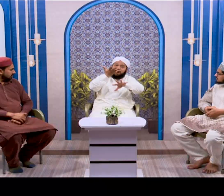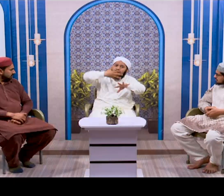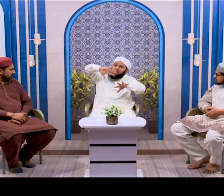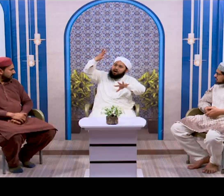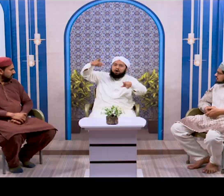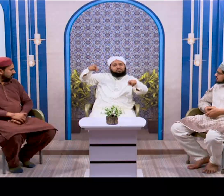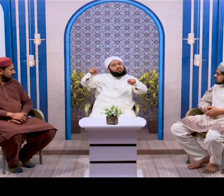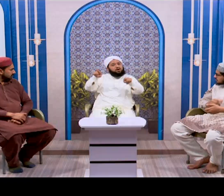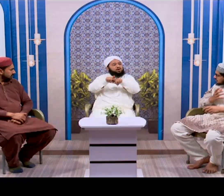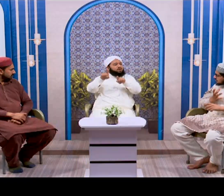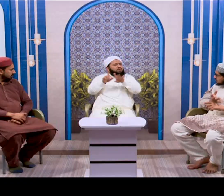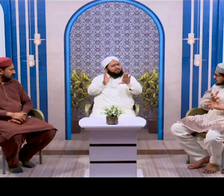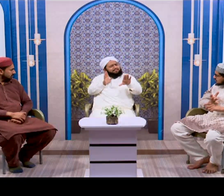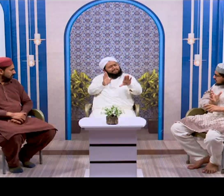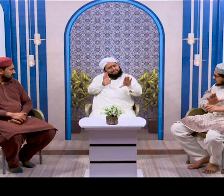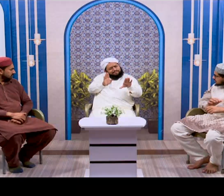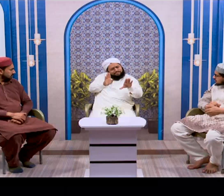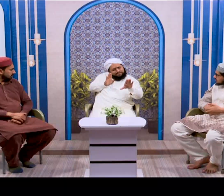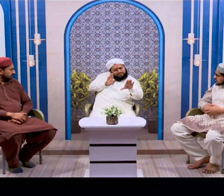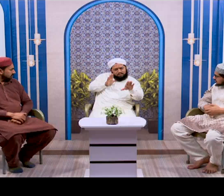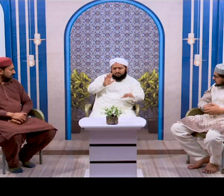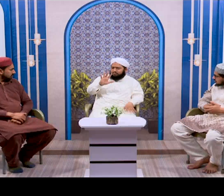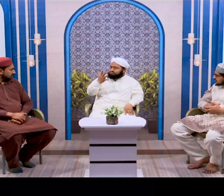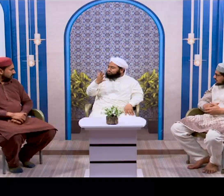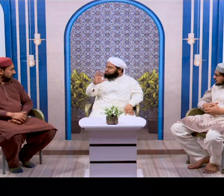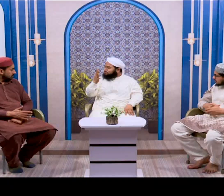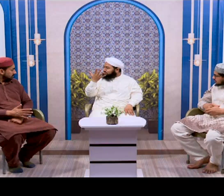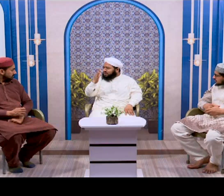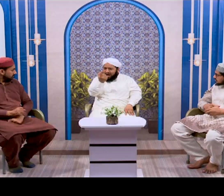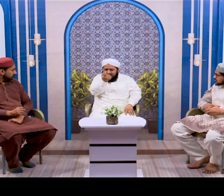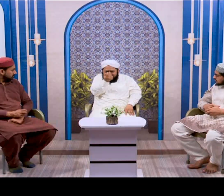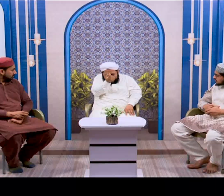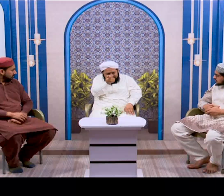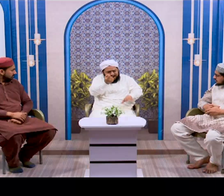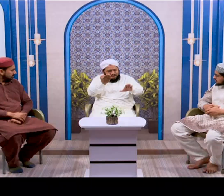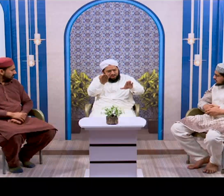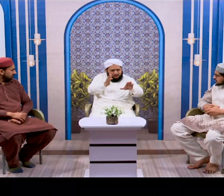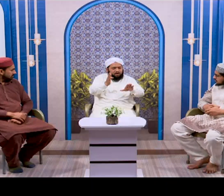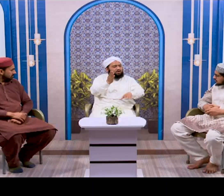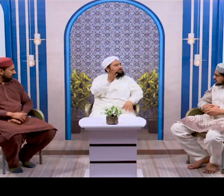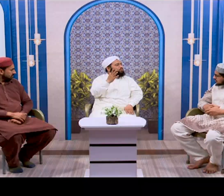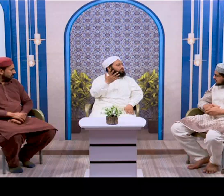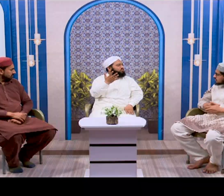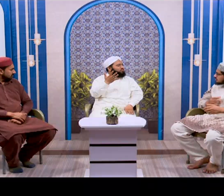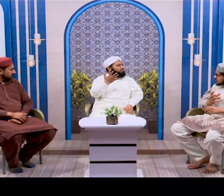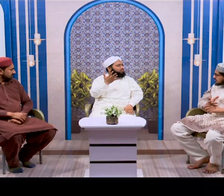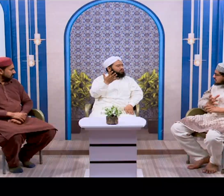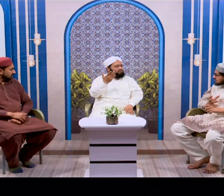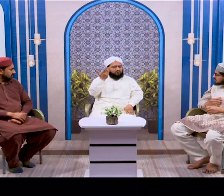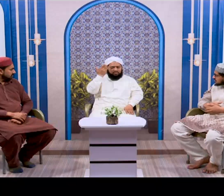ہم سب کی پوری کوشش کے باوجود بند ہونا تو دور کی بات، دروازے نے معمولی سی حرکت بھی نہ کی۔ آخر ہم